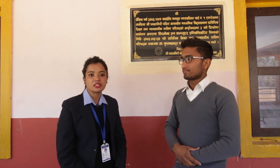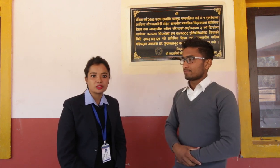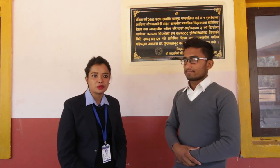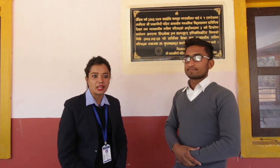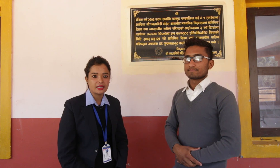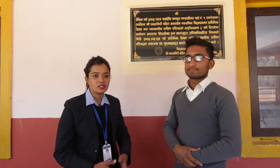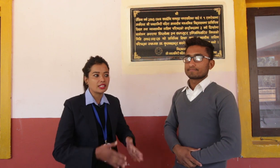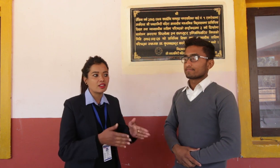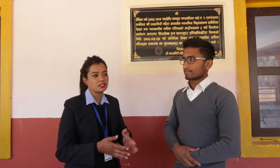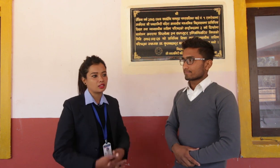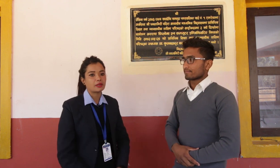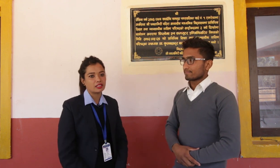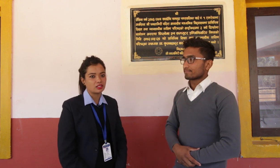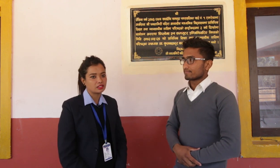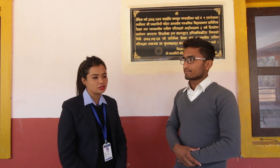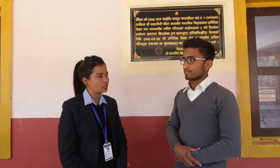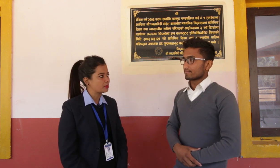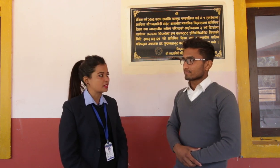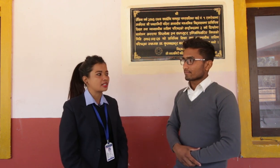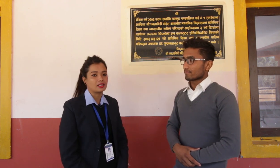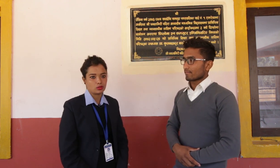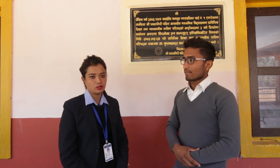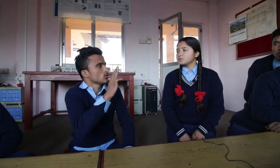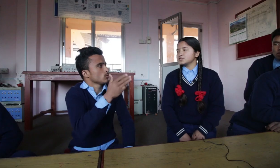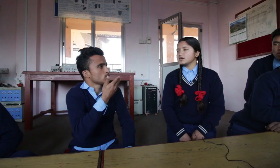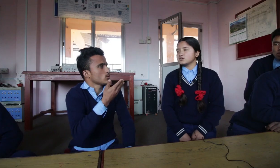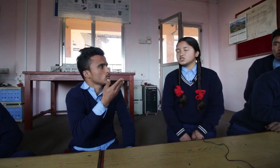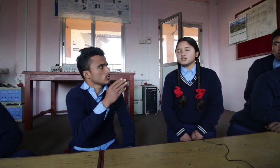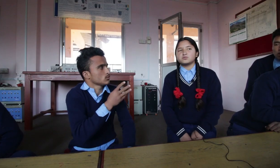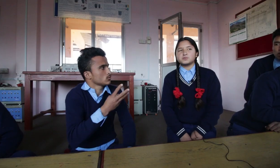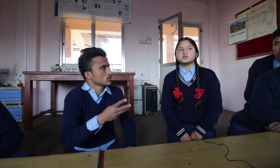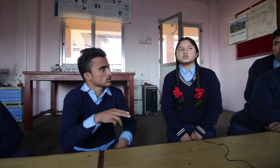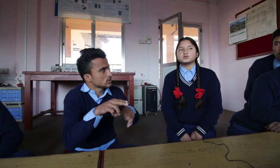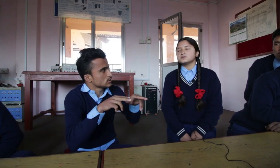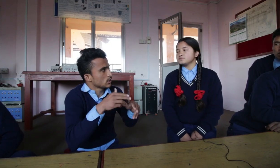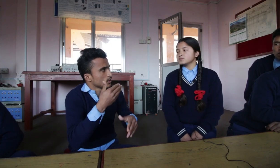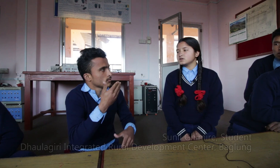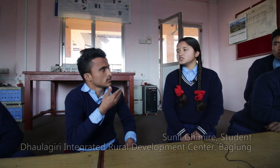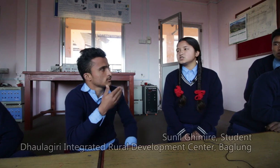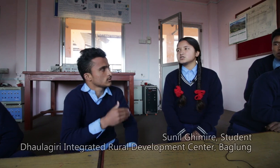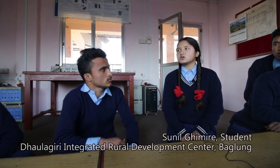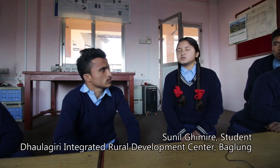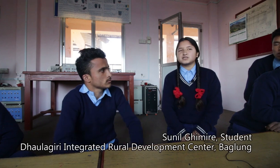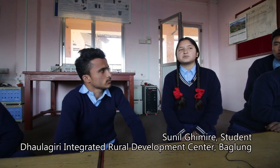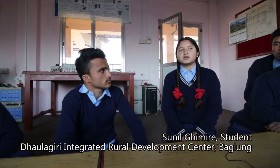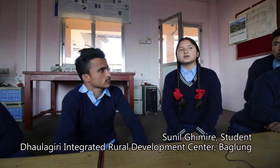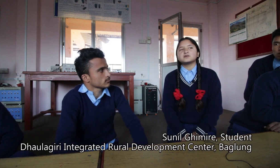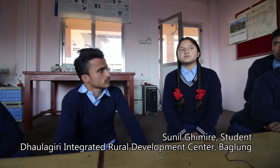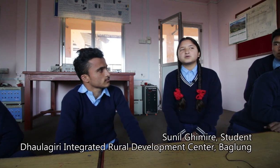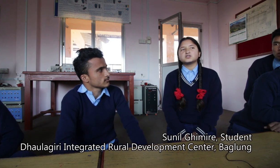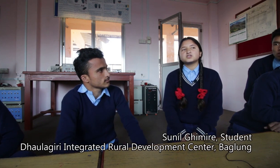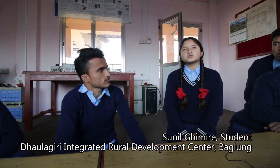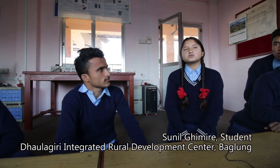व्यवस्था गरिदिनु होला त्यसको लागि अहिलेदेखि प्लानिङ गरिदिनु होला भन्न चाहन्छु म चाहिँ अहिले कक्षा नौमा पढ्दैछु इन्जिनियर सब्जेक्ट चाहिँ